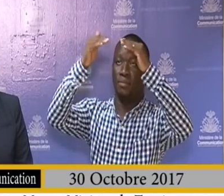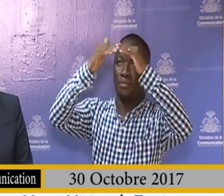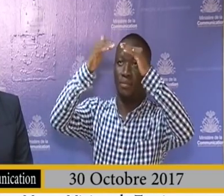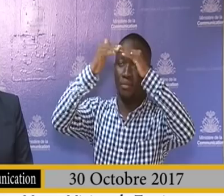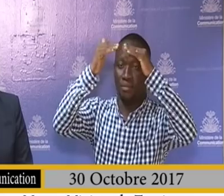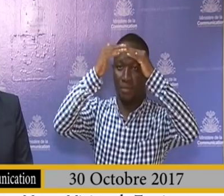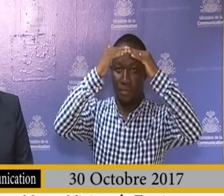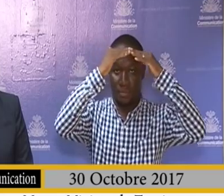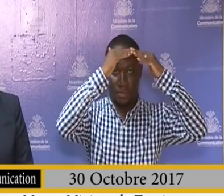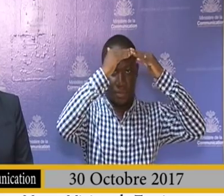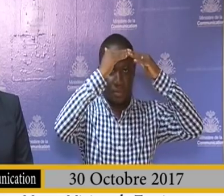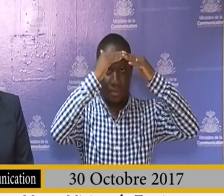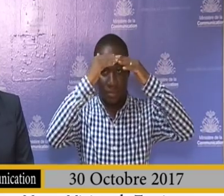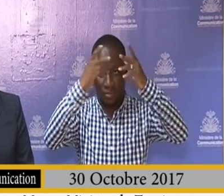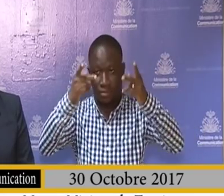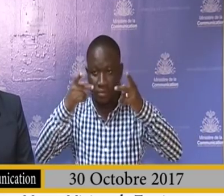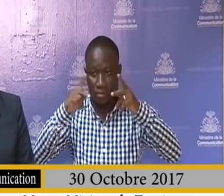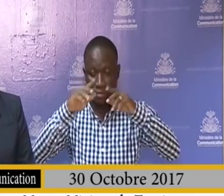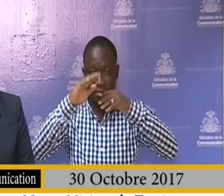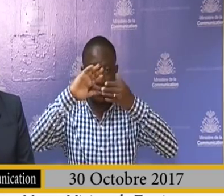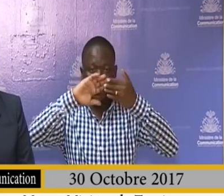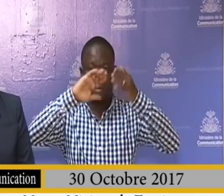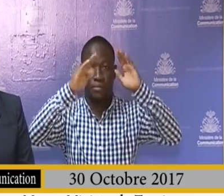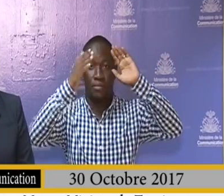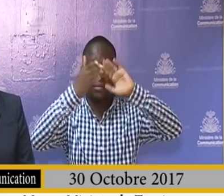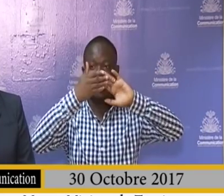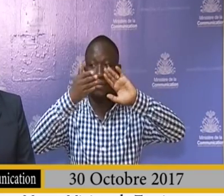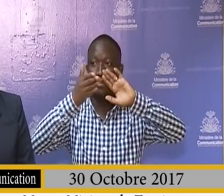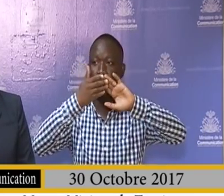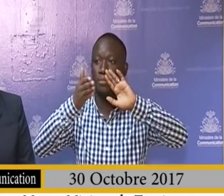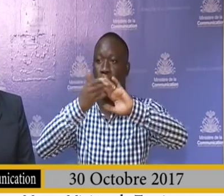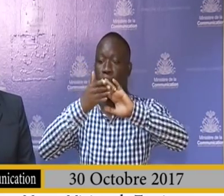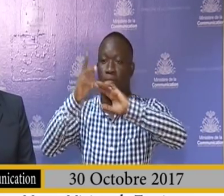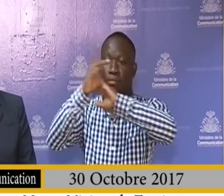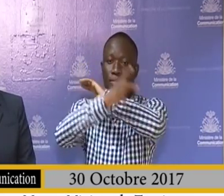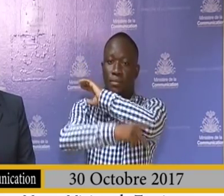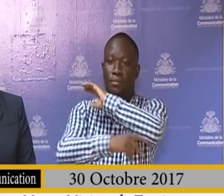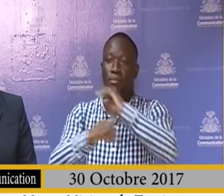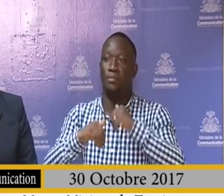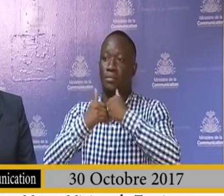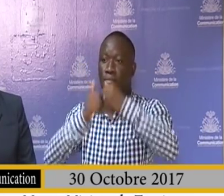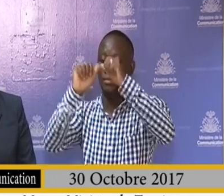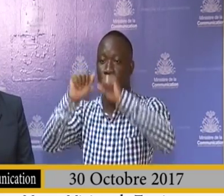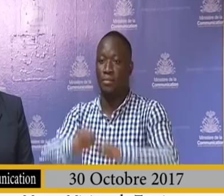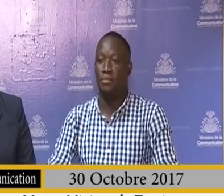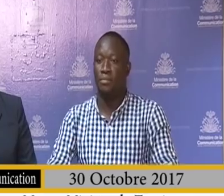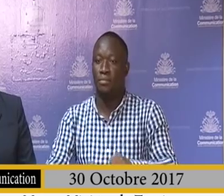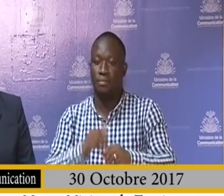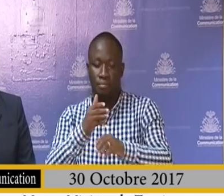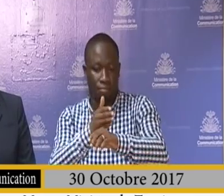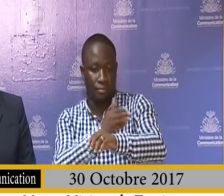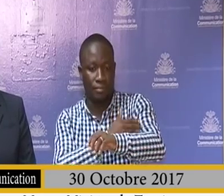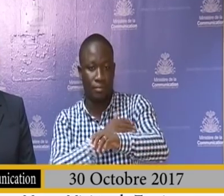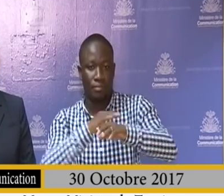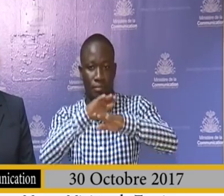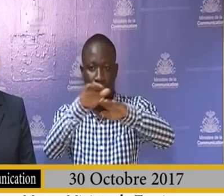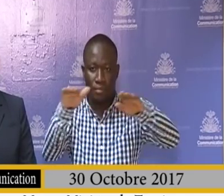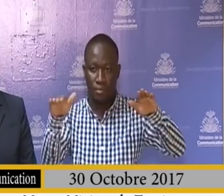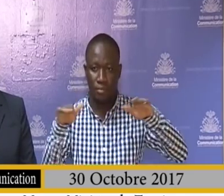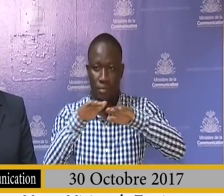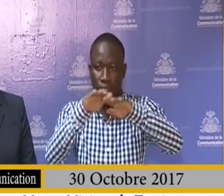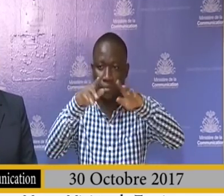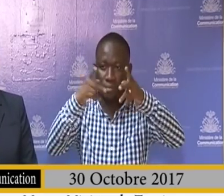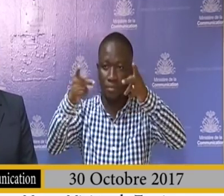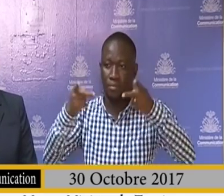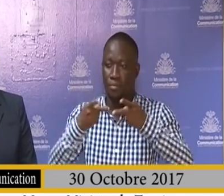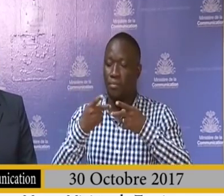côtières de tout ça que nous sommes capables de faire tout au niveau de ces villes et comment nous sommes capables d'améliorer les plages, améliorer les littorales, améliorer tout